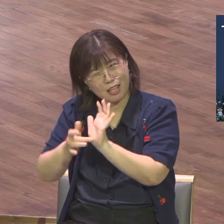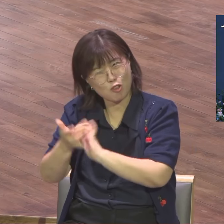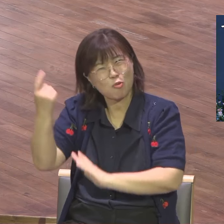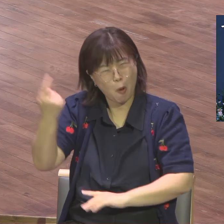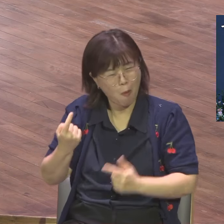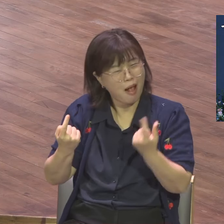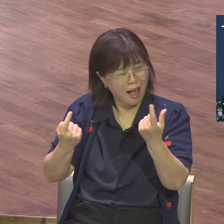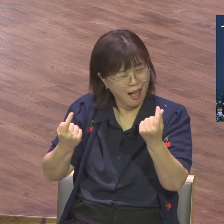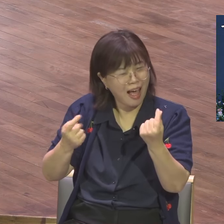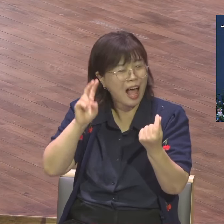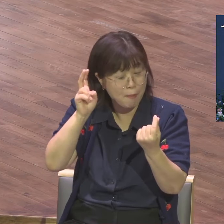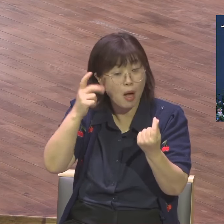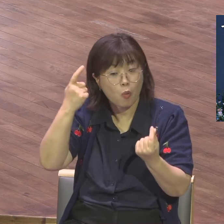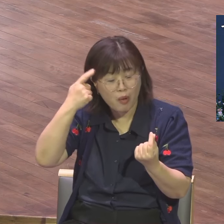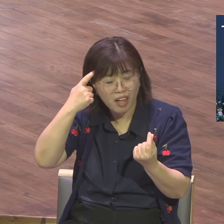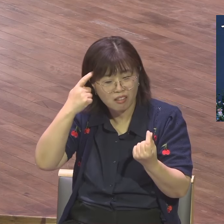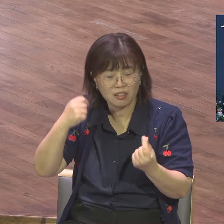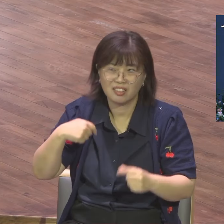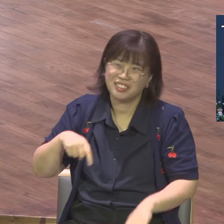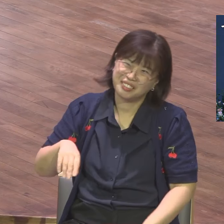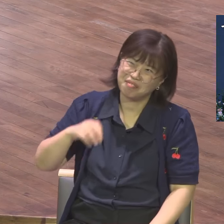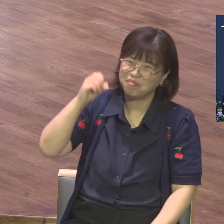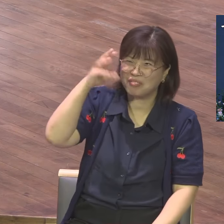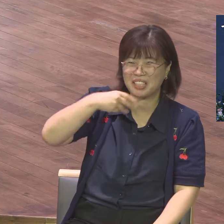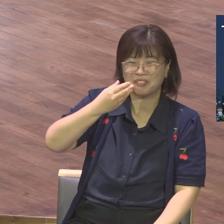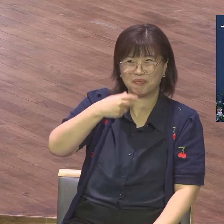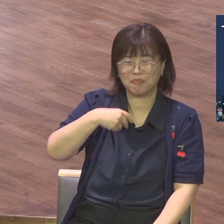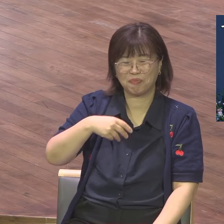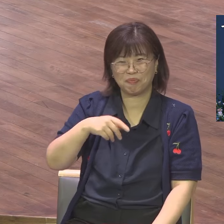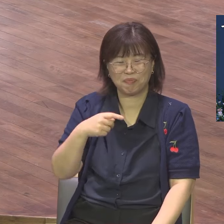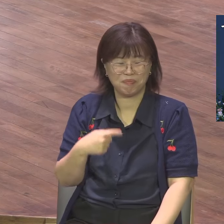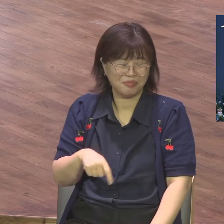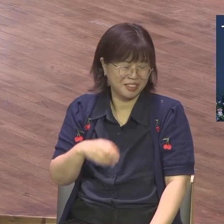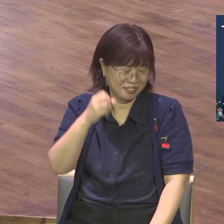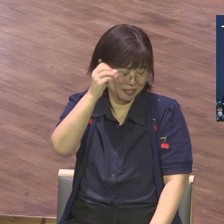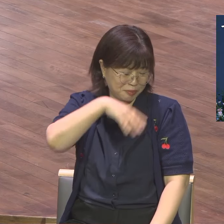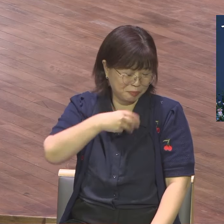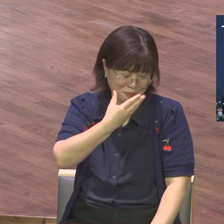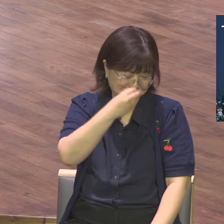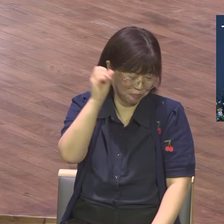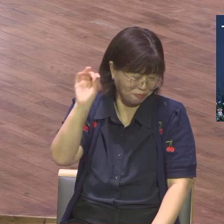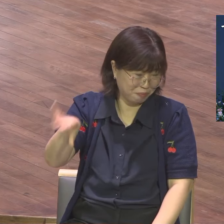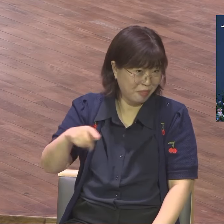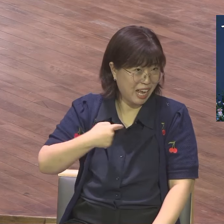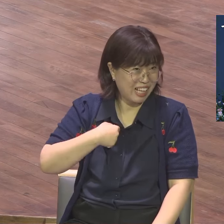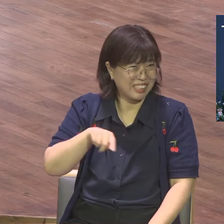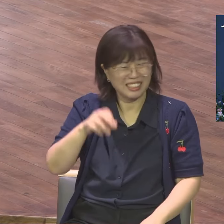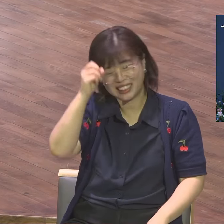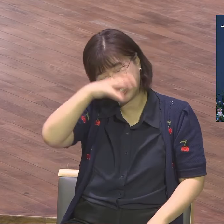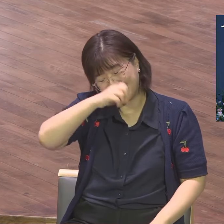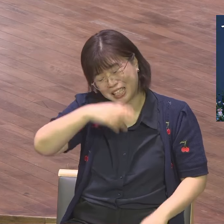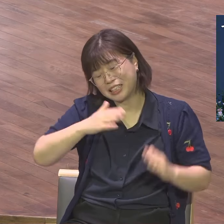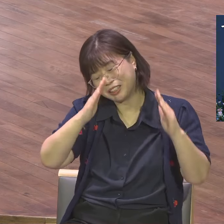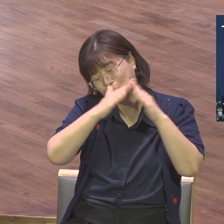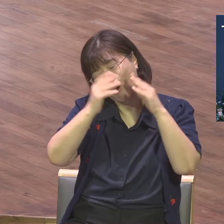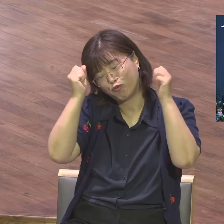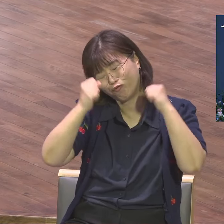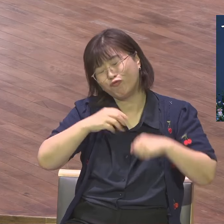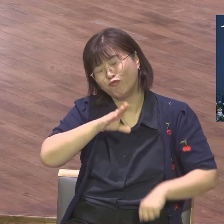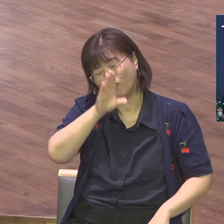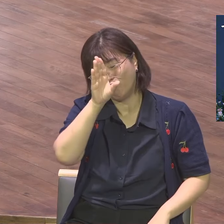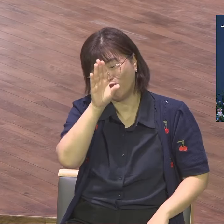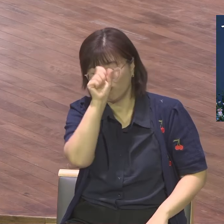그냥말로 사람들이 방심할 때 도둑같이 온다. 도둑같이. 도둑같이 오신다 그랬어요. 예수님이